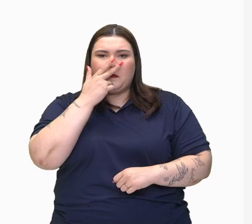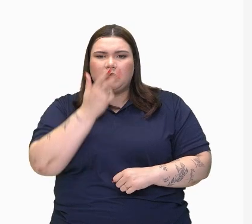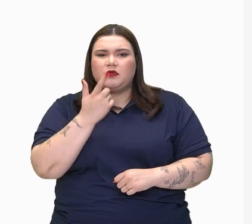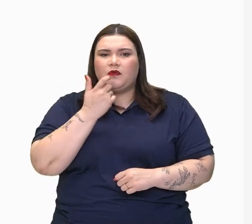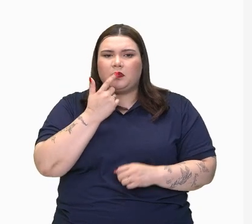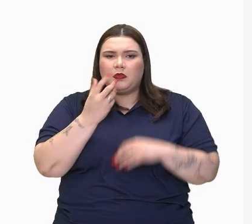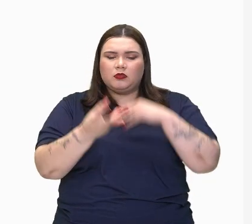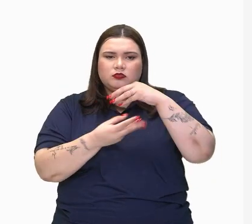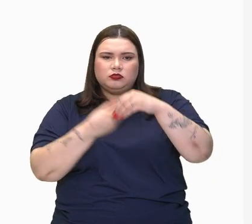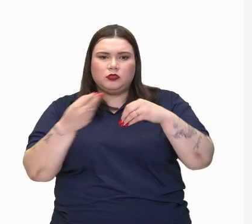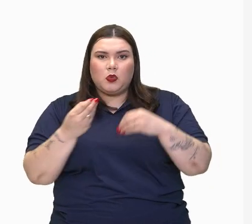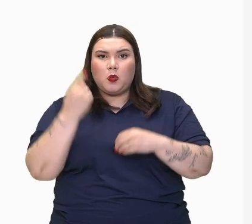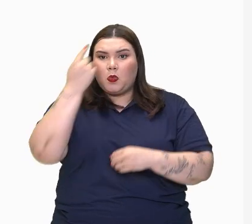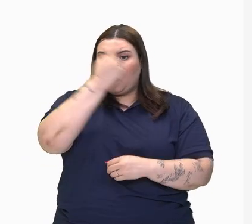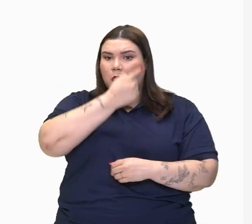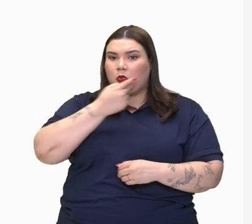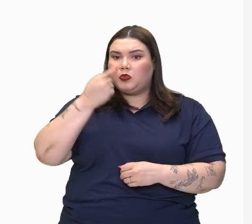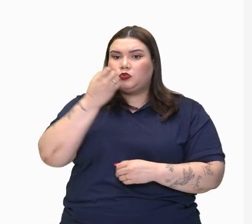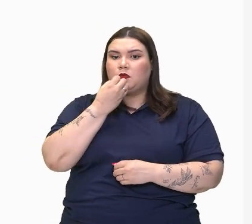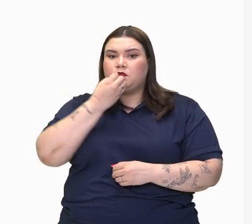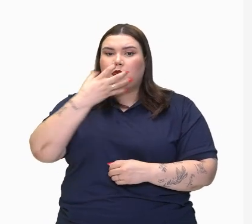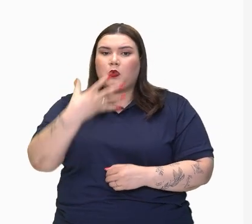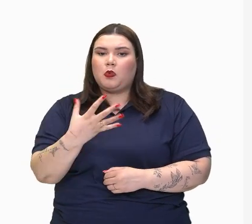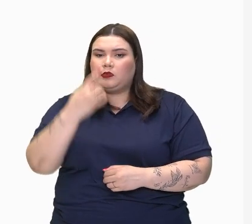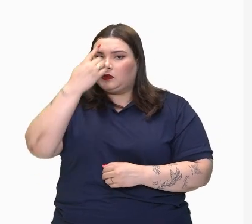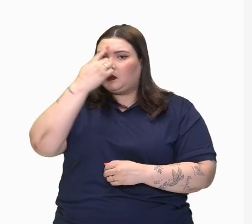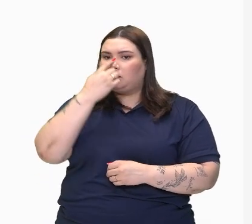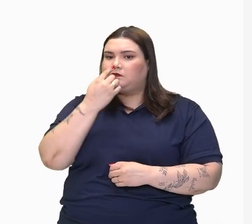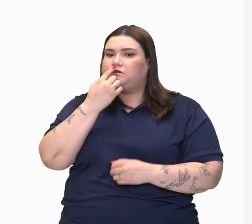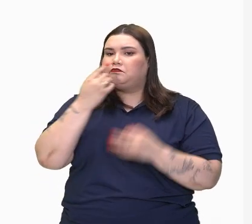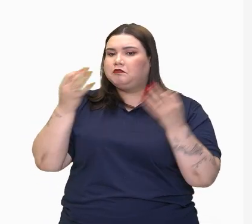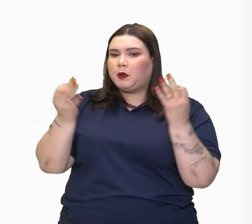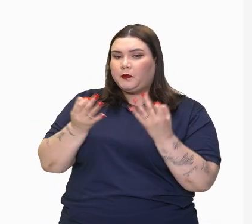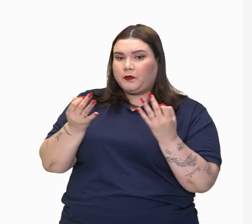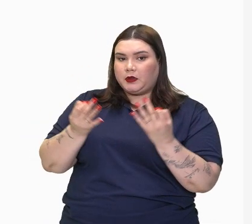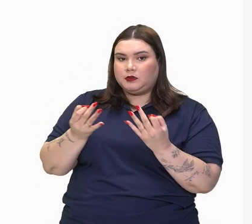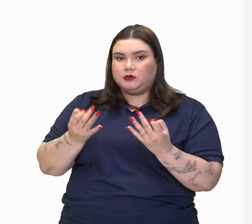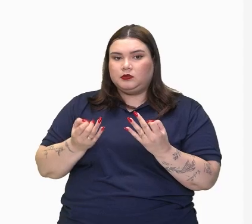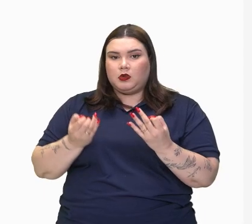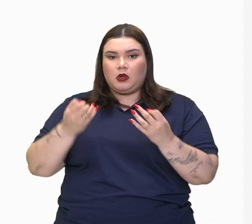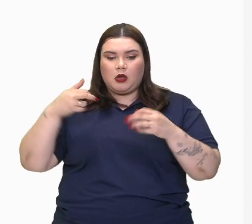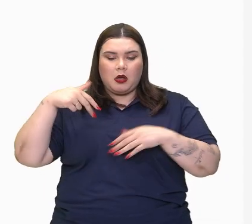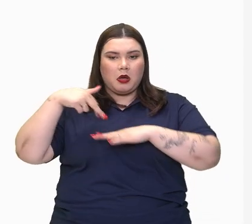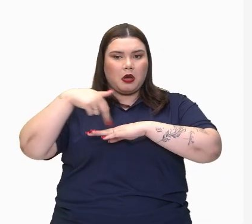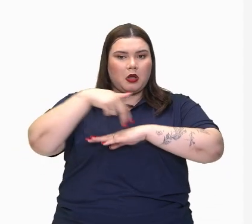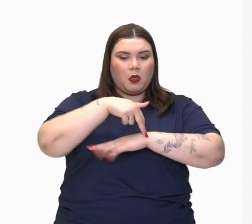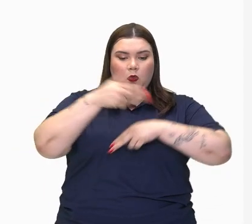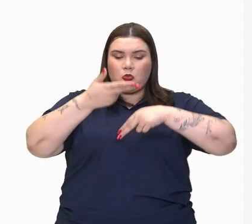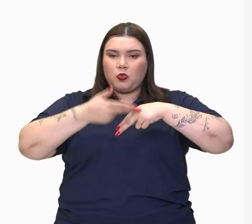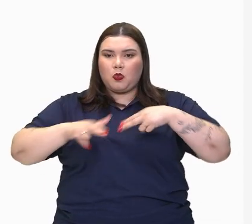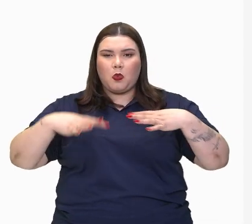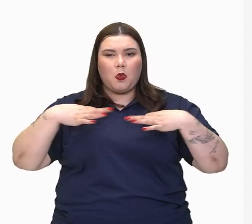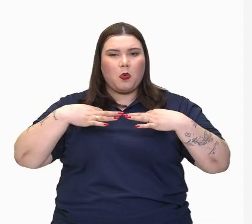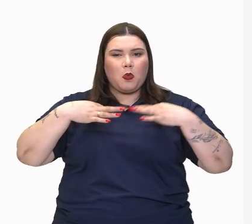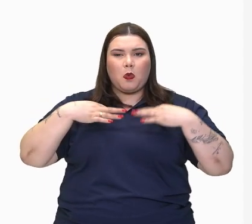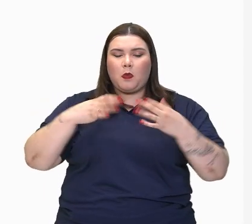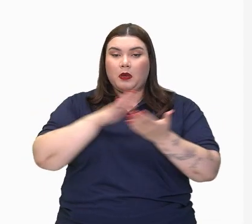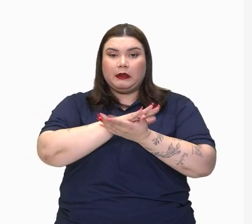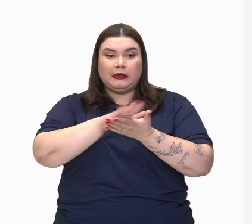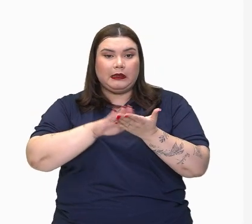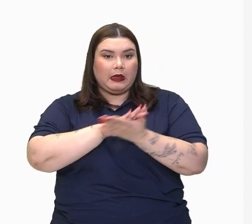de bons rostos e bons narizes, bem feitos. Andam nus, sem nenhuma